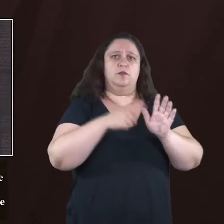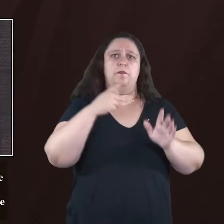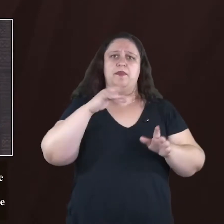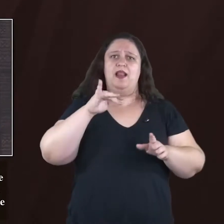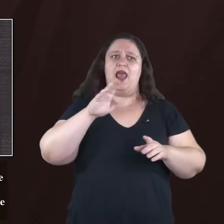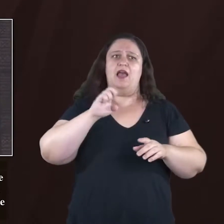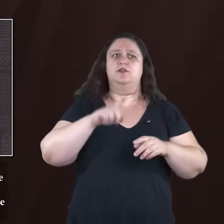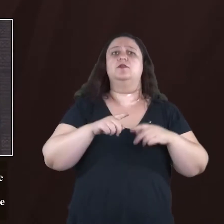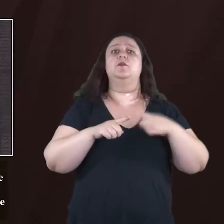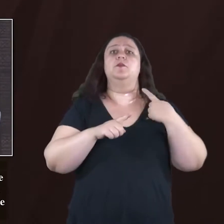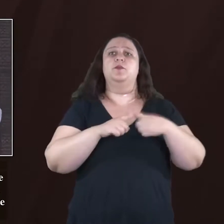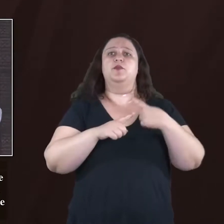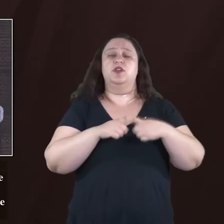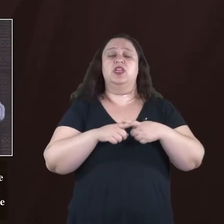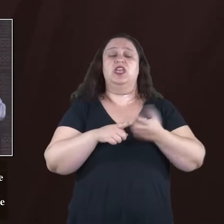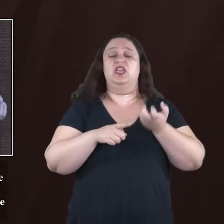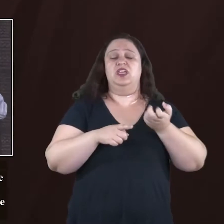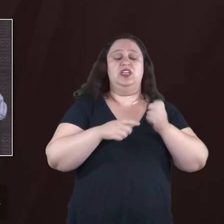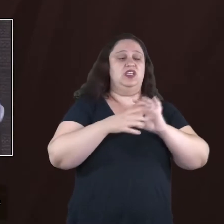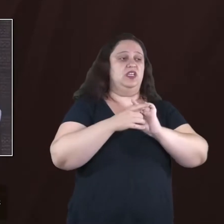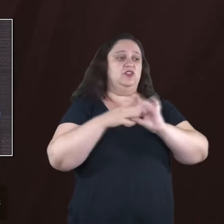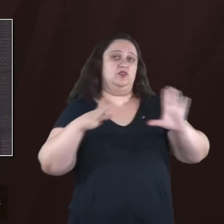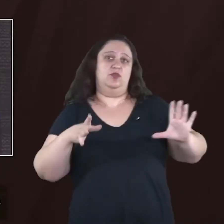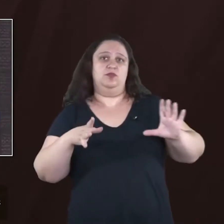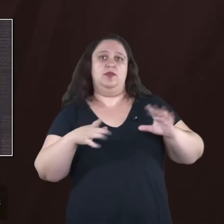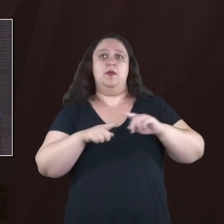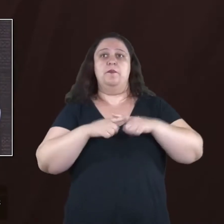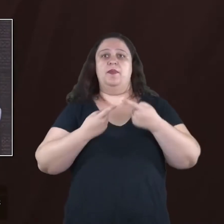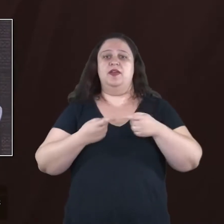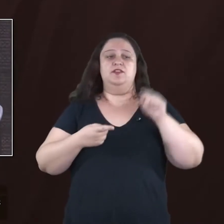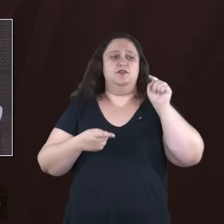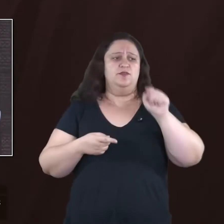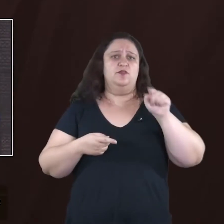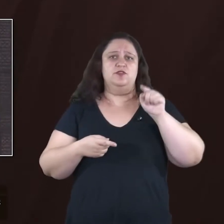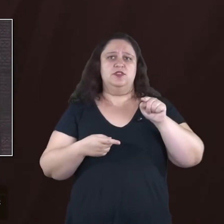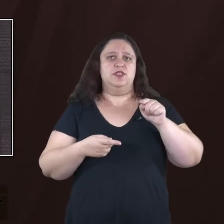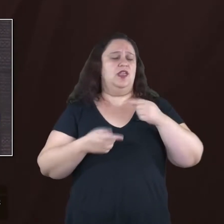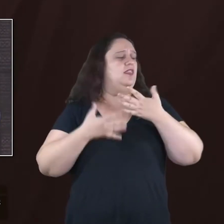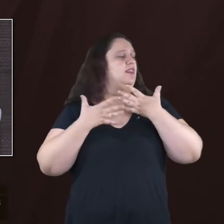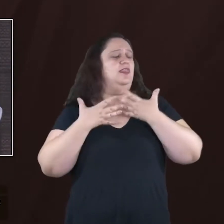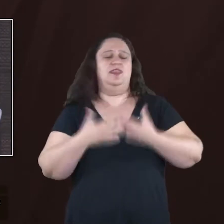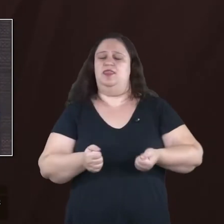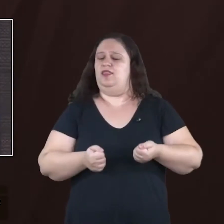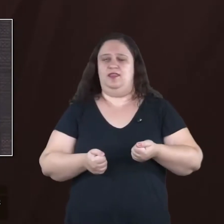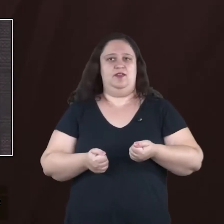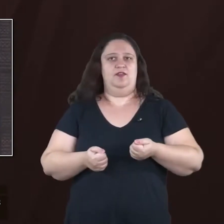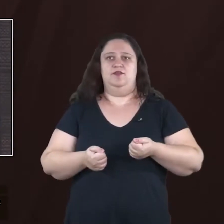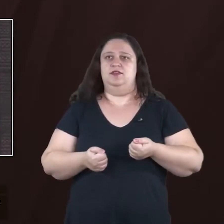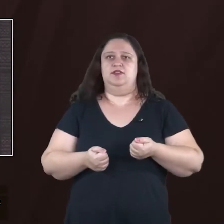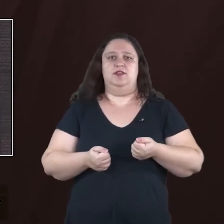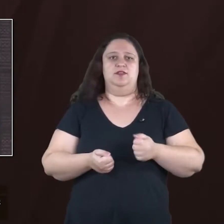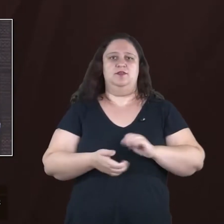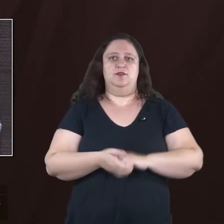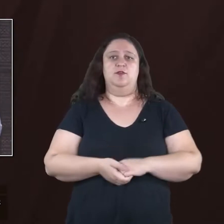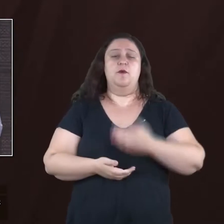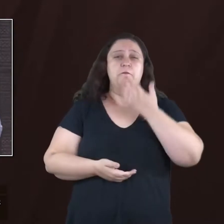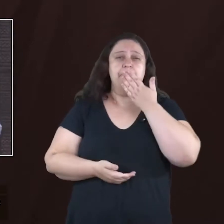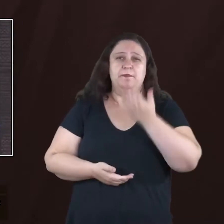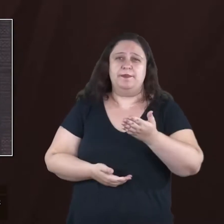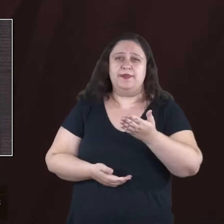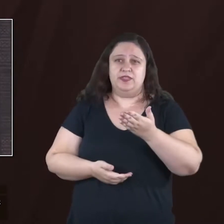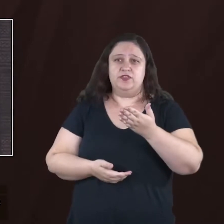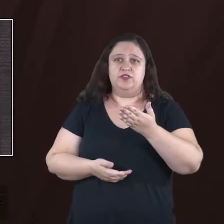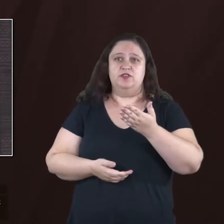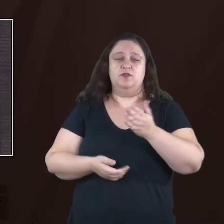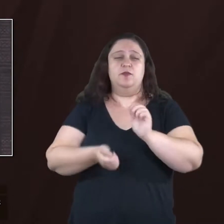decidido soltá-lo. Vós, porém, negastes o santo e o justo, e pediste que vos